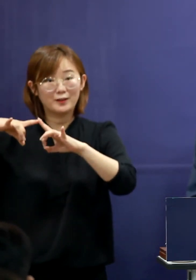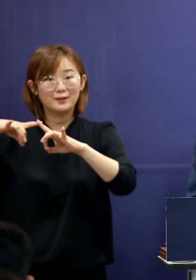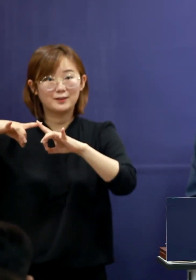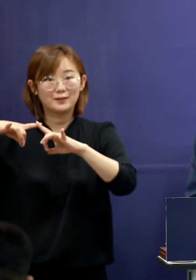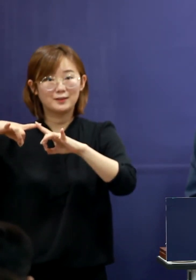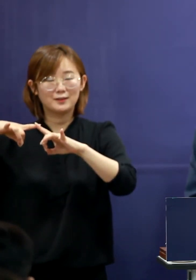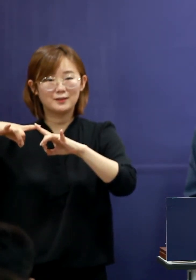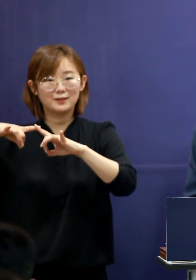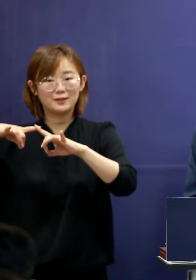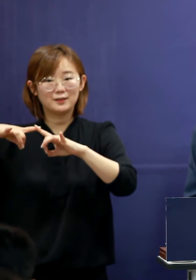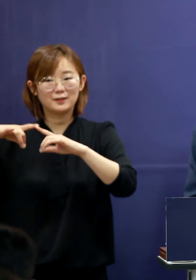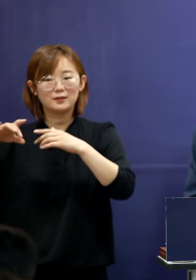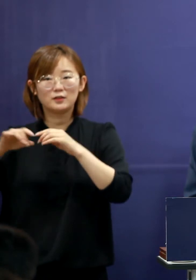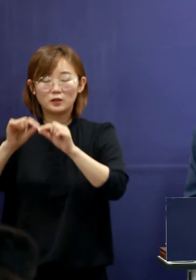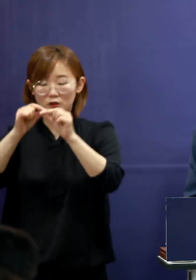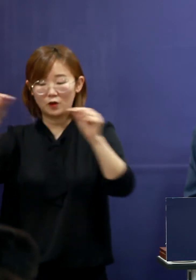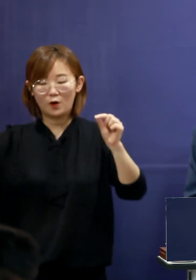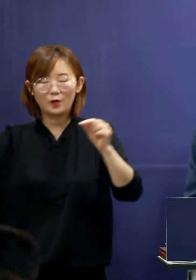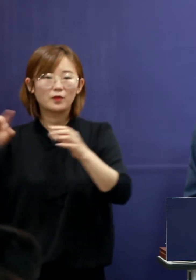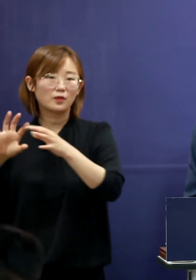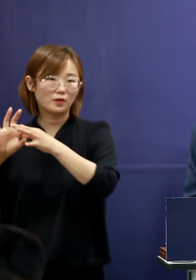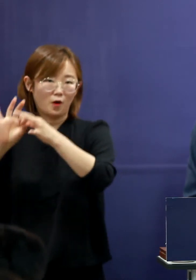떨어져서 하더라도